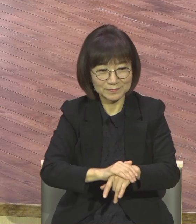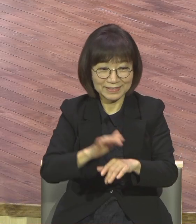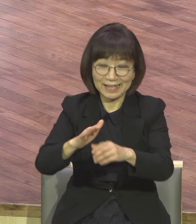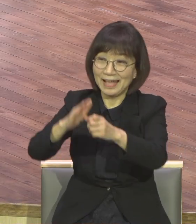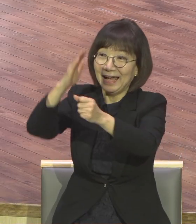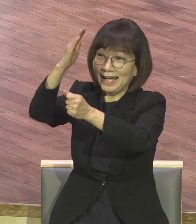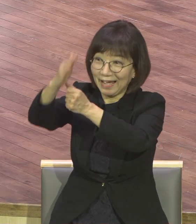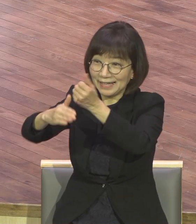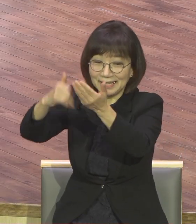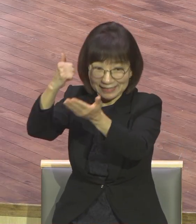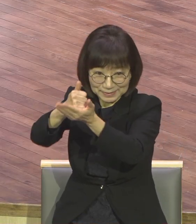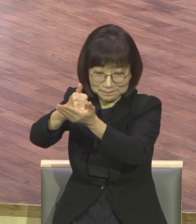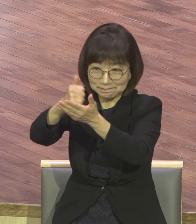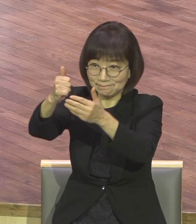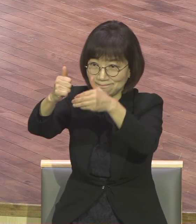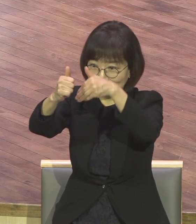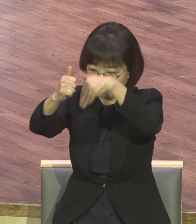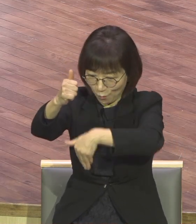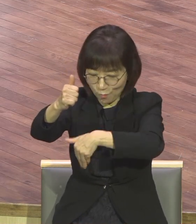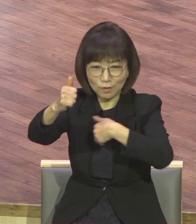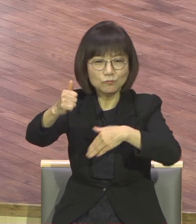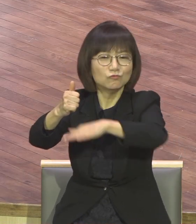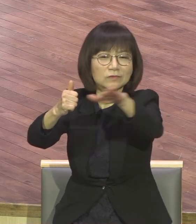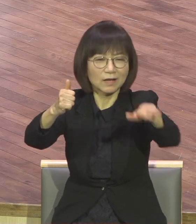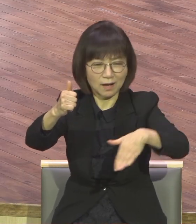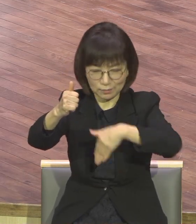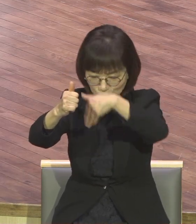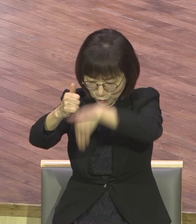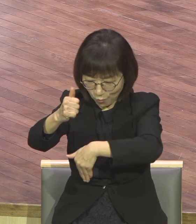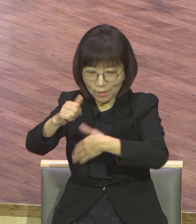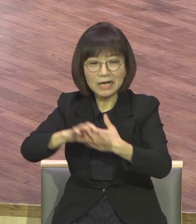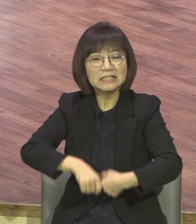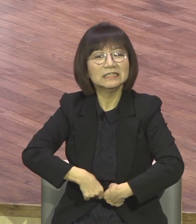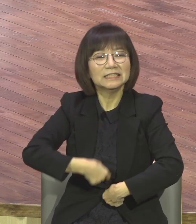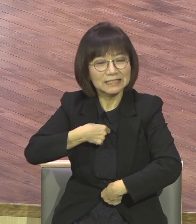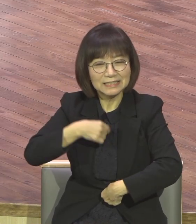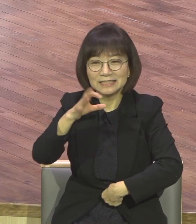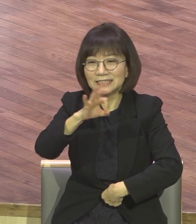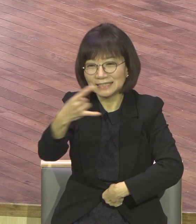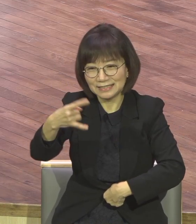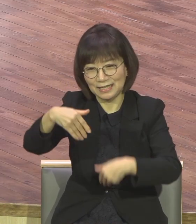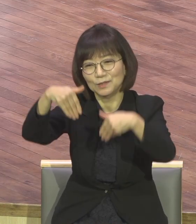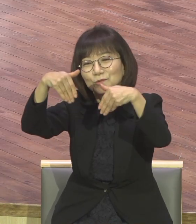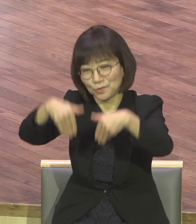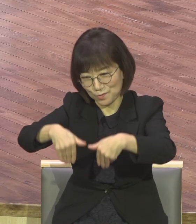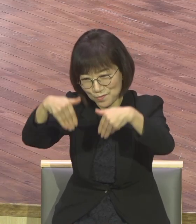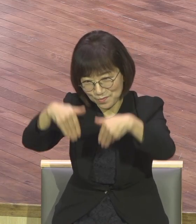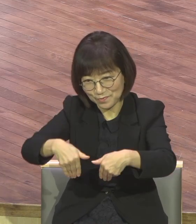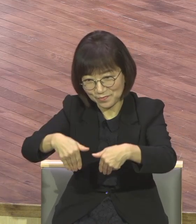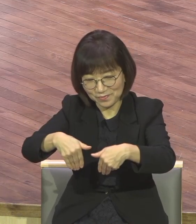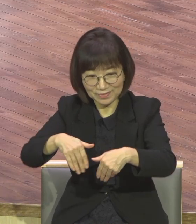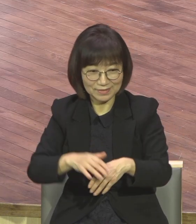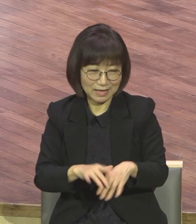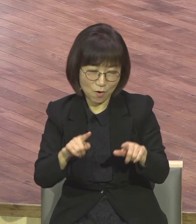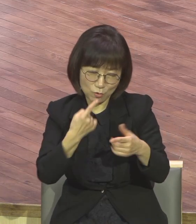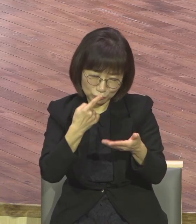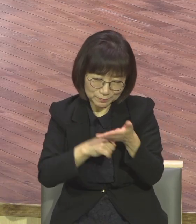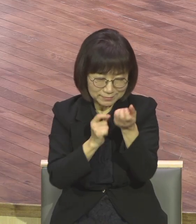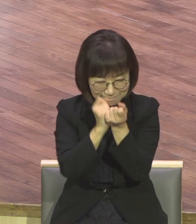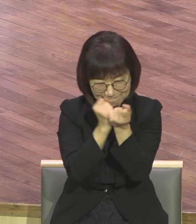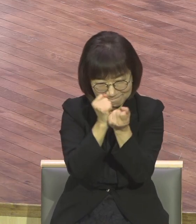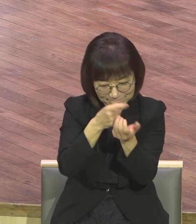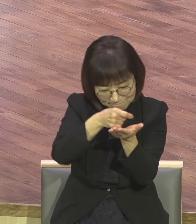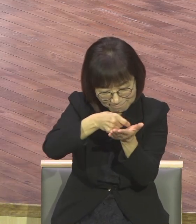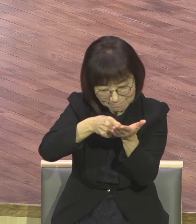하나님의 지배를 받는 의의 종이 되어야 된다. 의의 종이다. 그런 삶을 살아야 된다라고 알기 쉽게